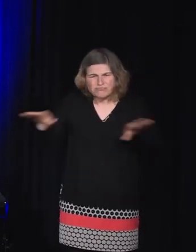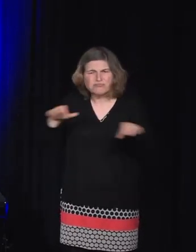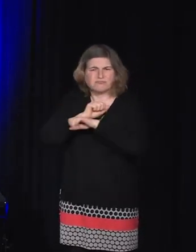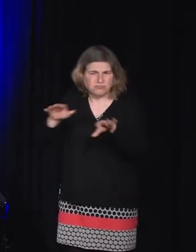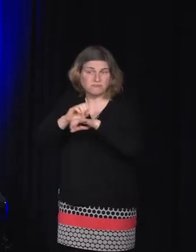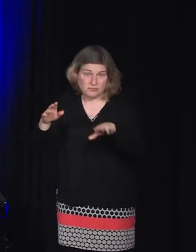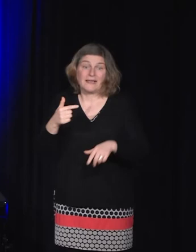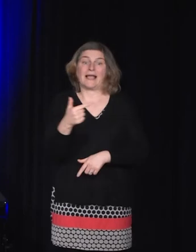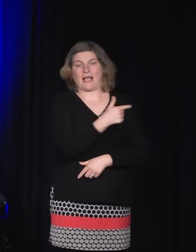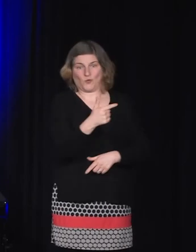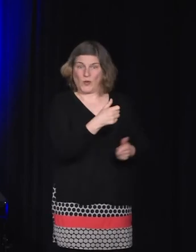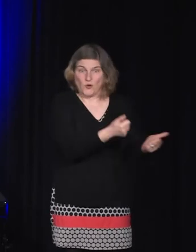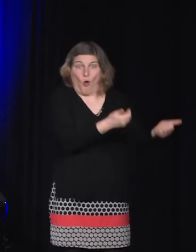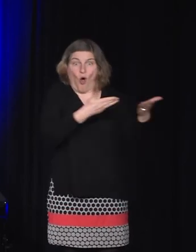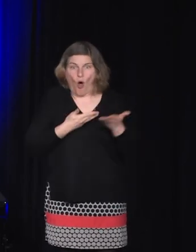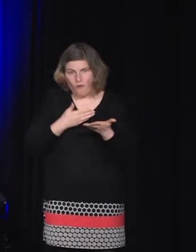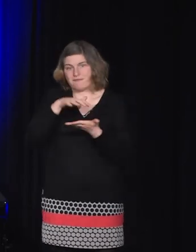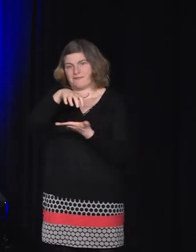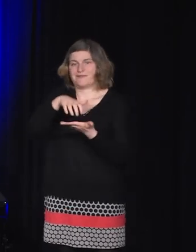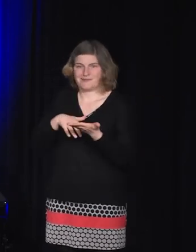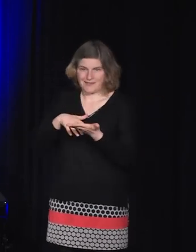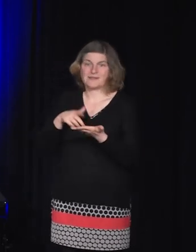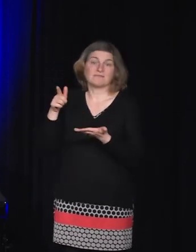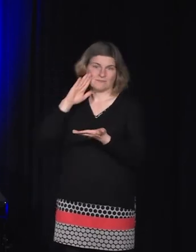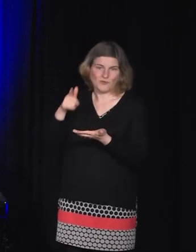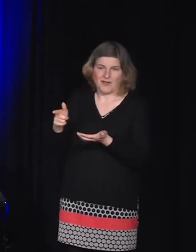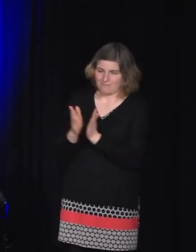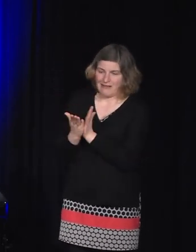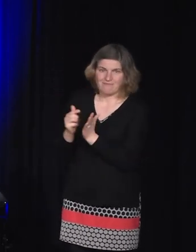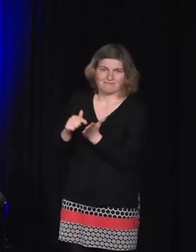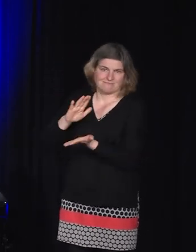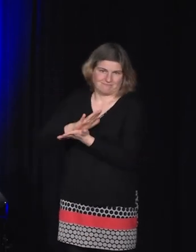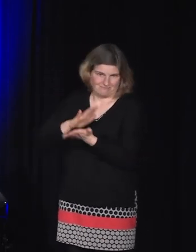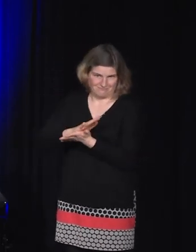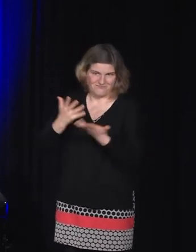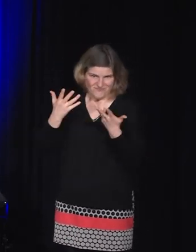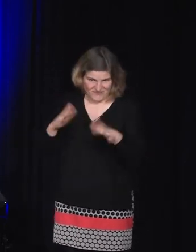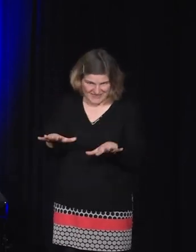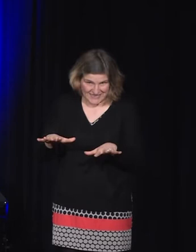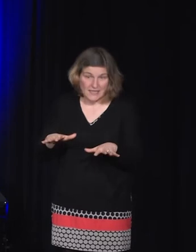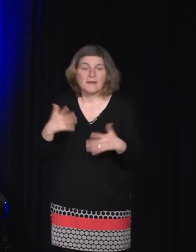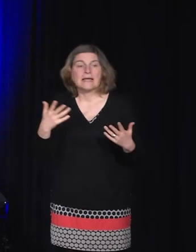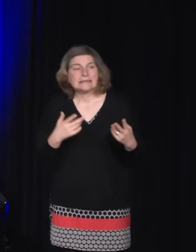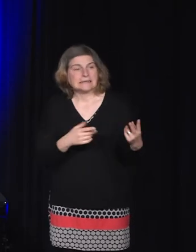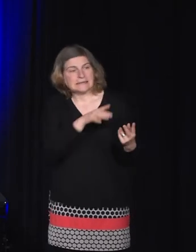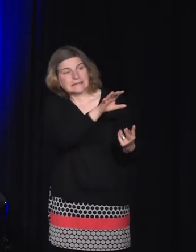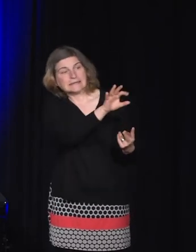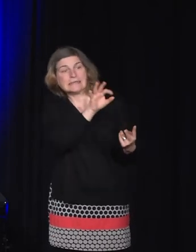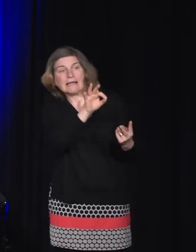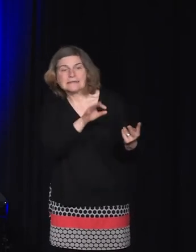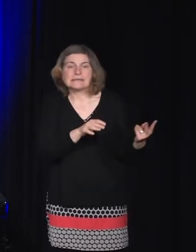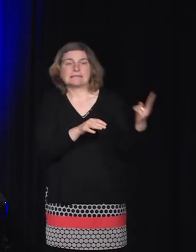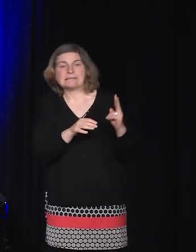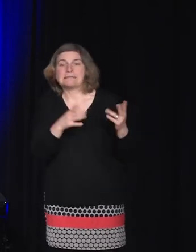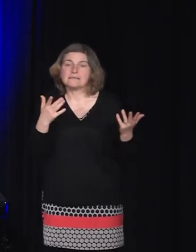donc qui nous ont offert ce texte. Donc on les a publiés dans la revue. Et comme on ne peut pas toujours faire venir les auteurs, donc nous on habite à Marseille,